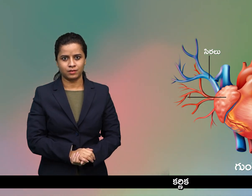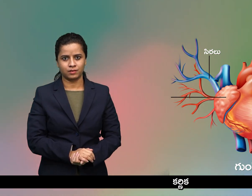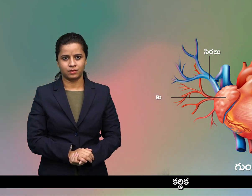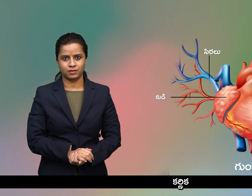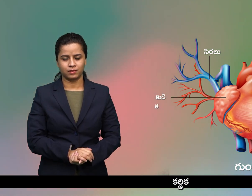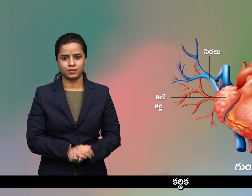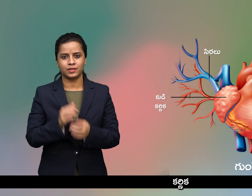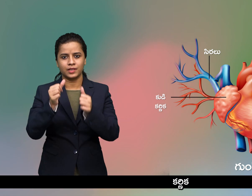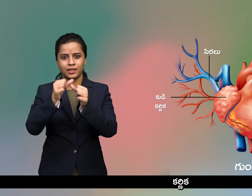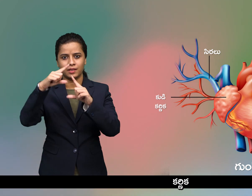కర్ణిక,